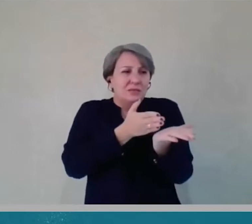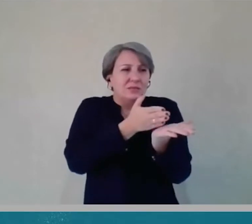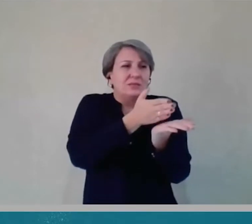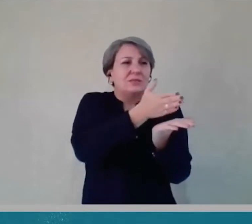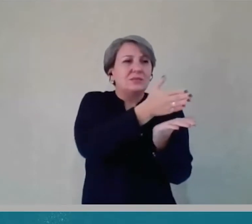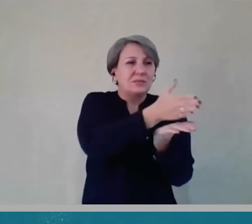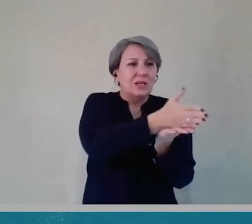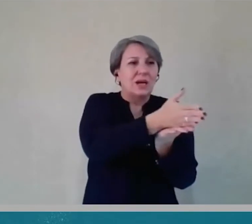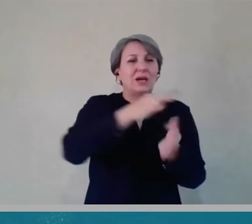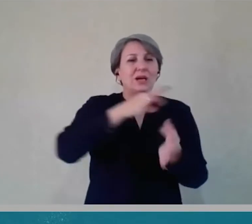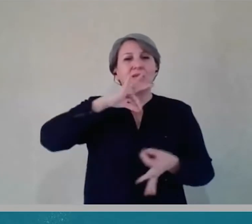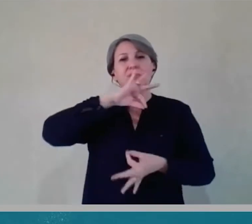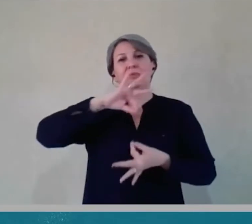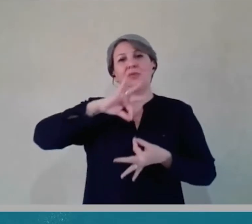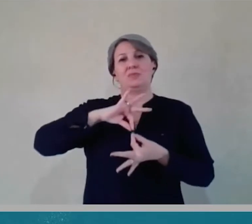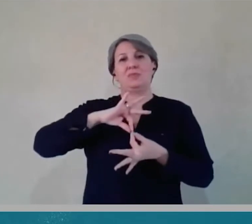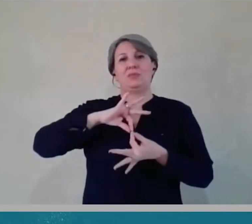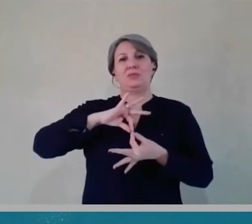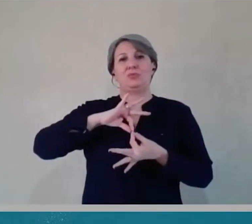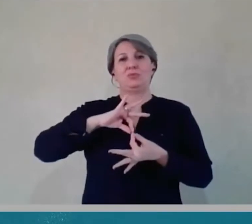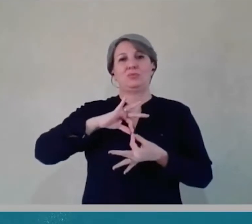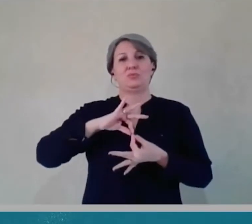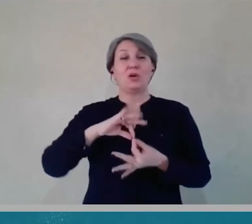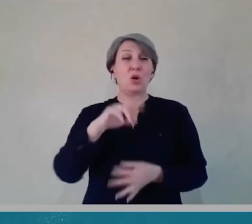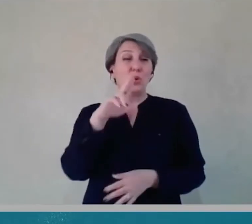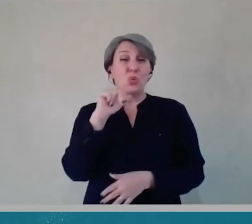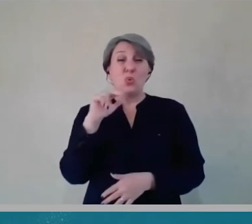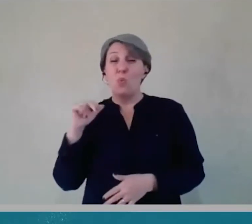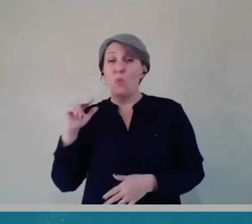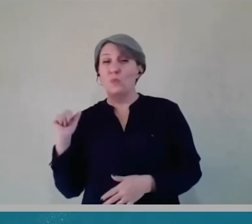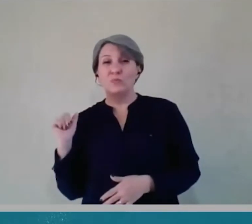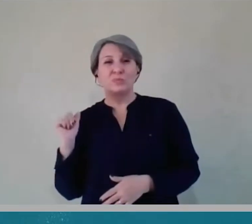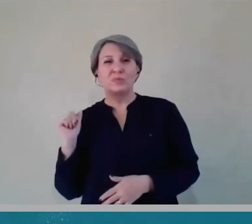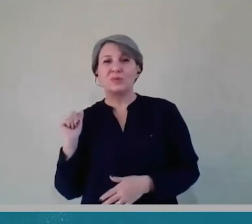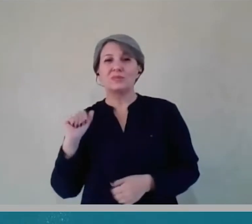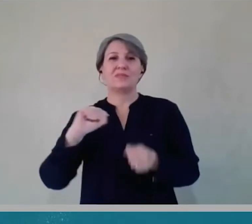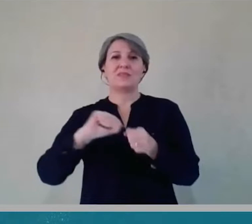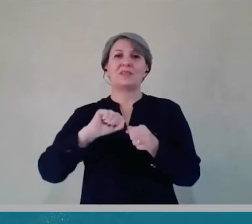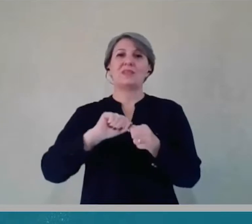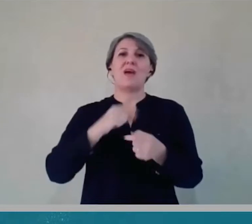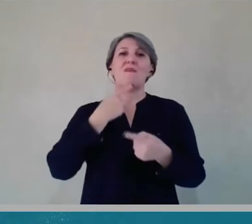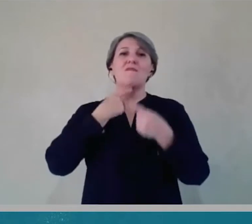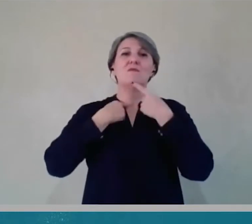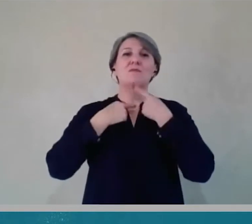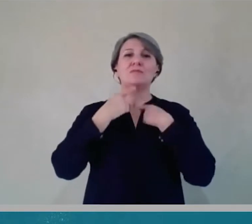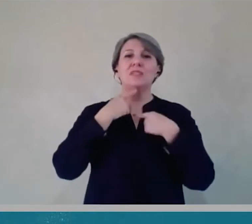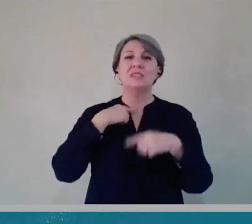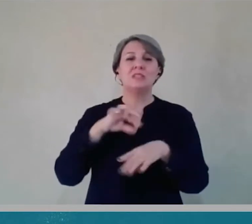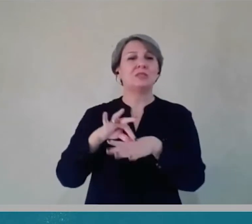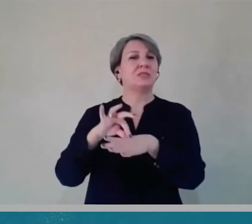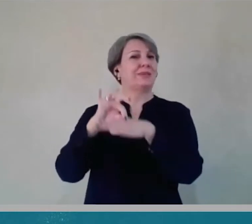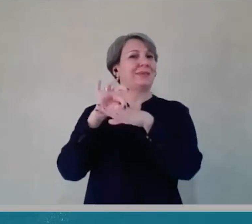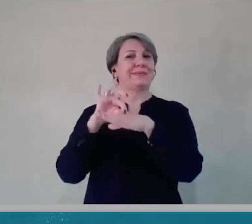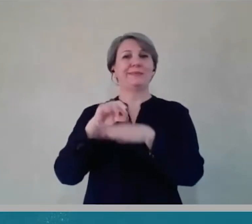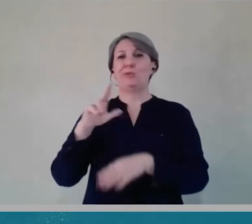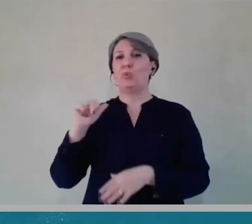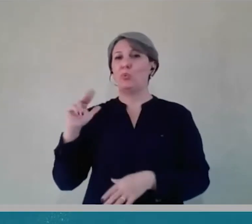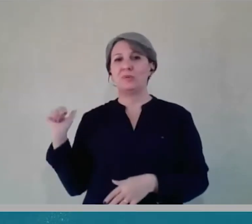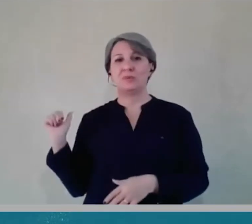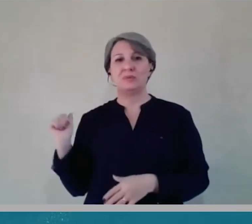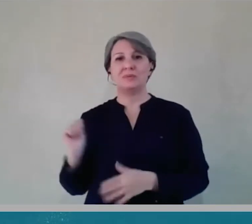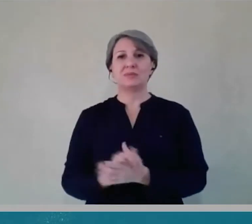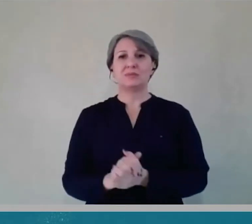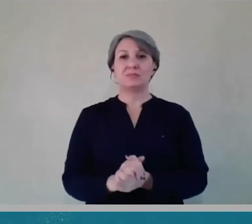a concupiscência da carne. Se você anda no Espírito, você não